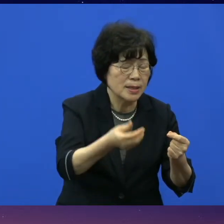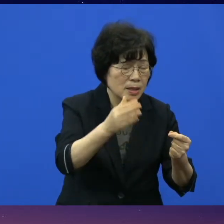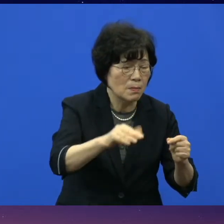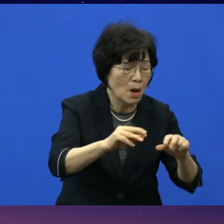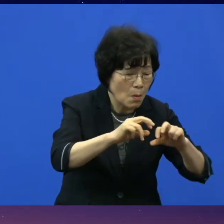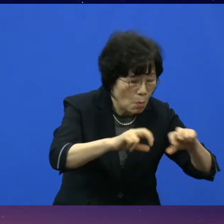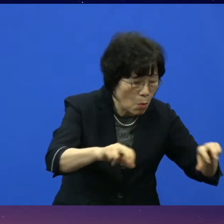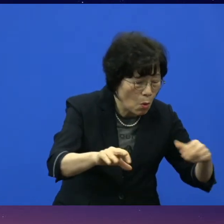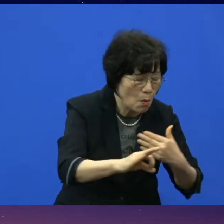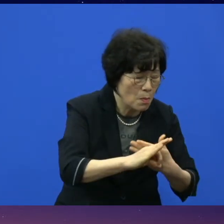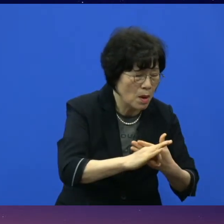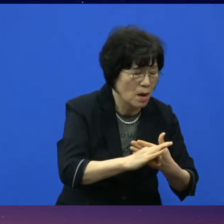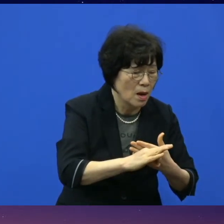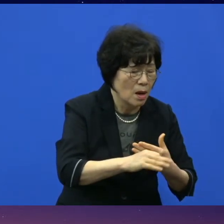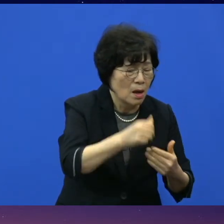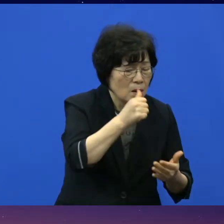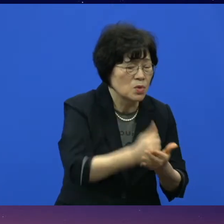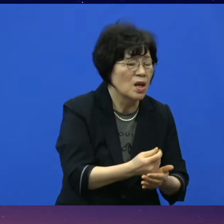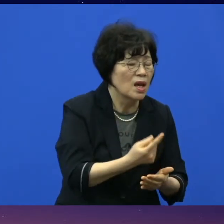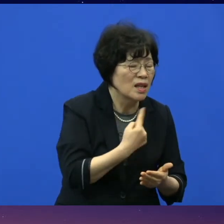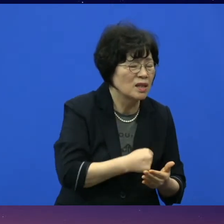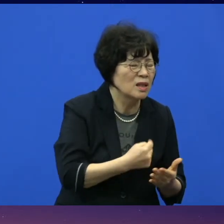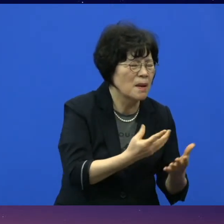한순간에 무너지고 한순간에 죄 짓고,